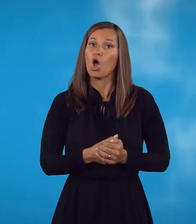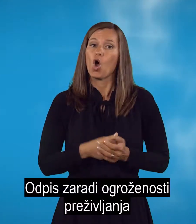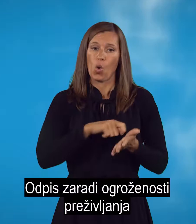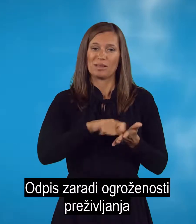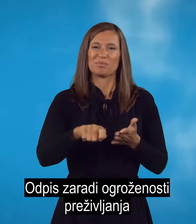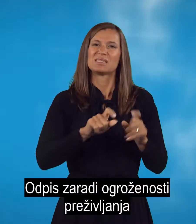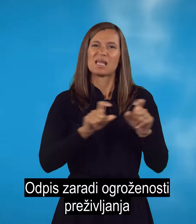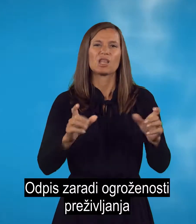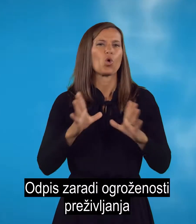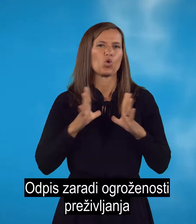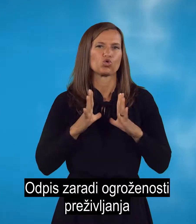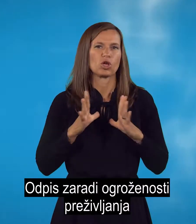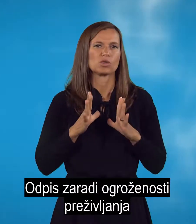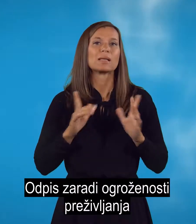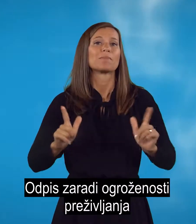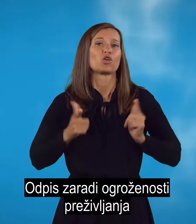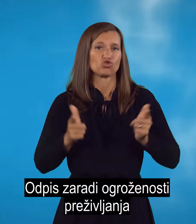Odpis zaradi ogroženosti preživljanja.